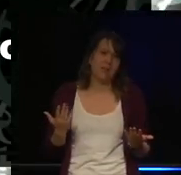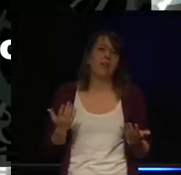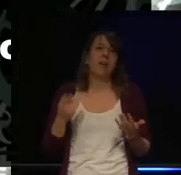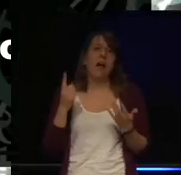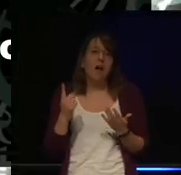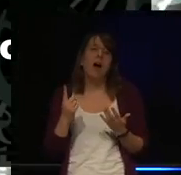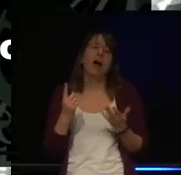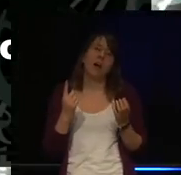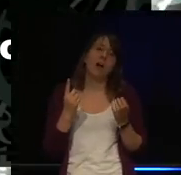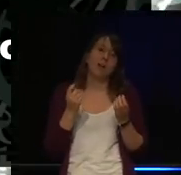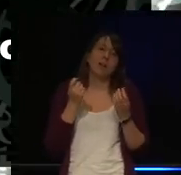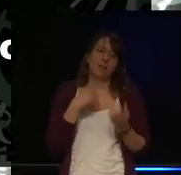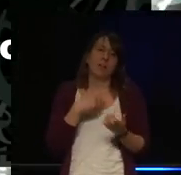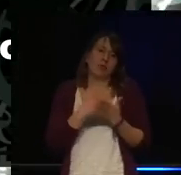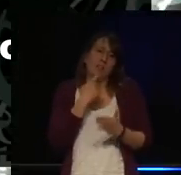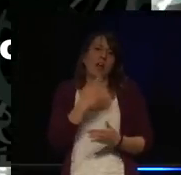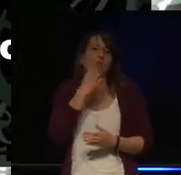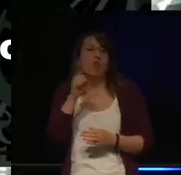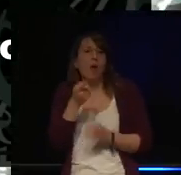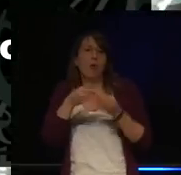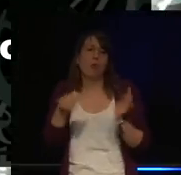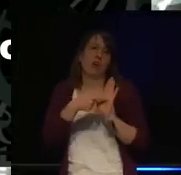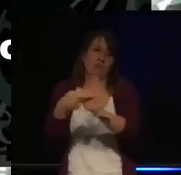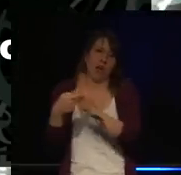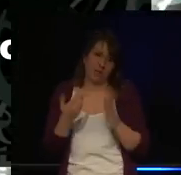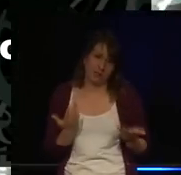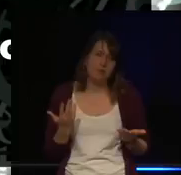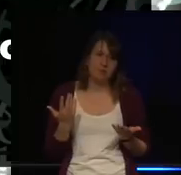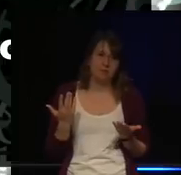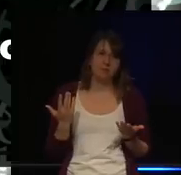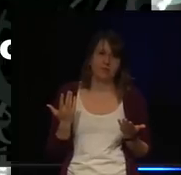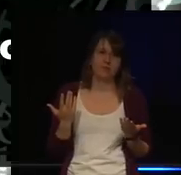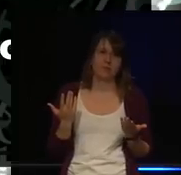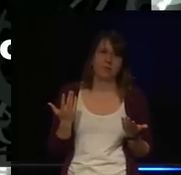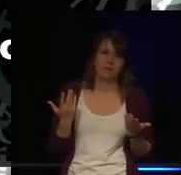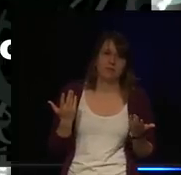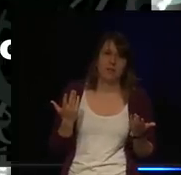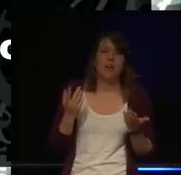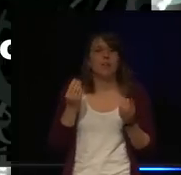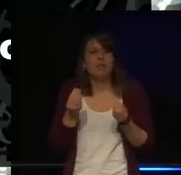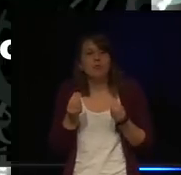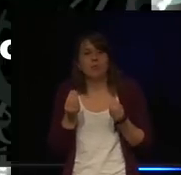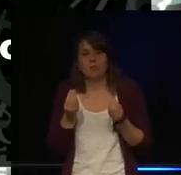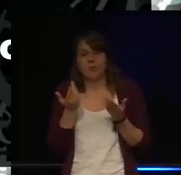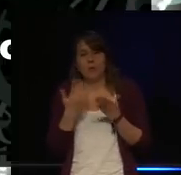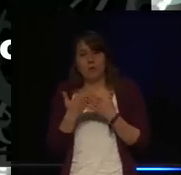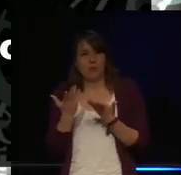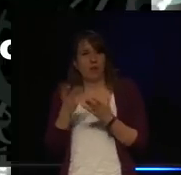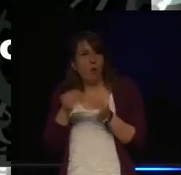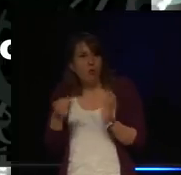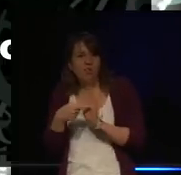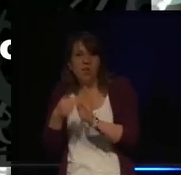Pero como ya dije antes, voy a hablar también un poco sobre soluciones y cuando hablaremos de soluciones no va a ser